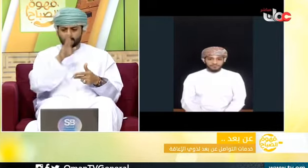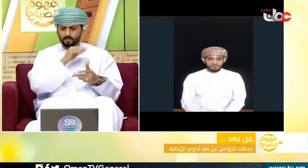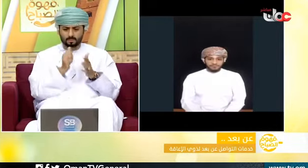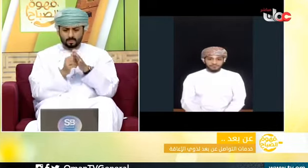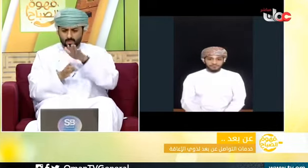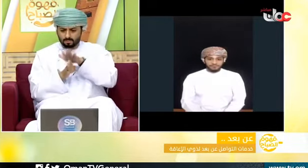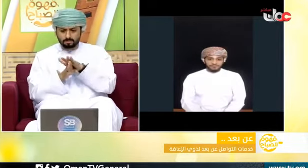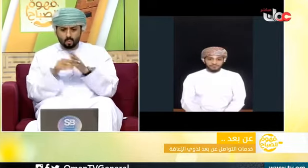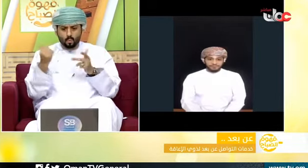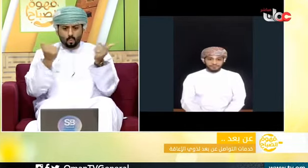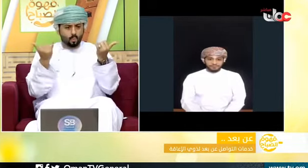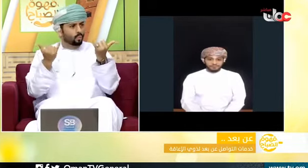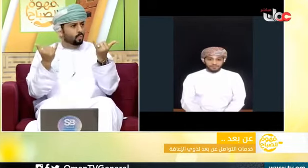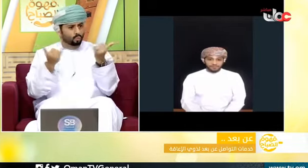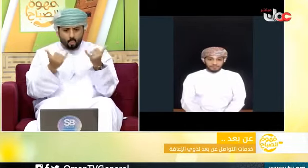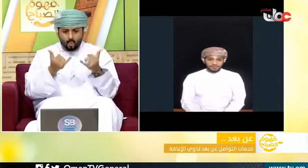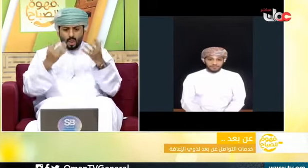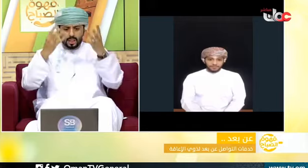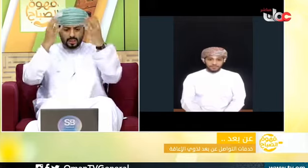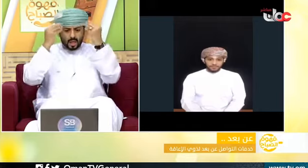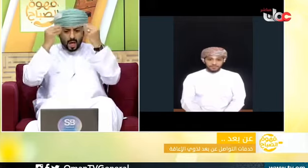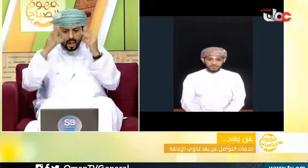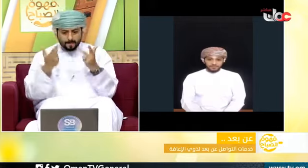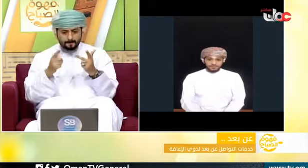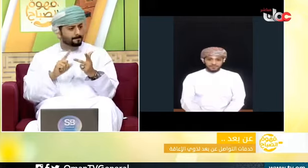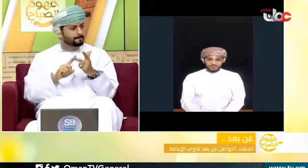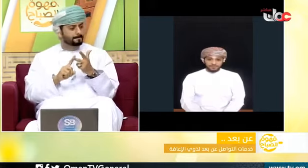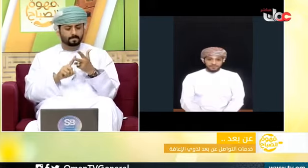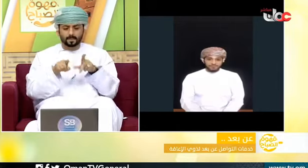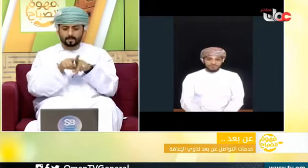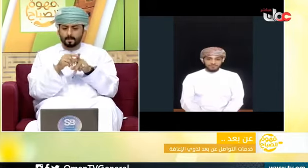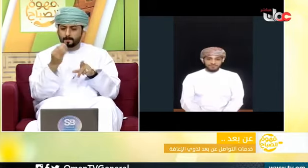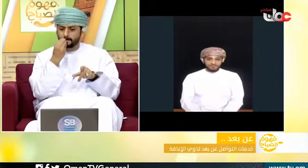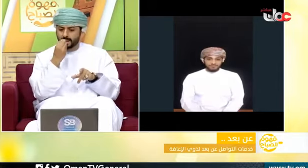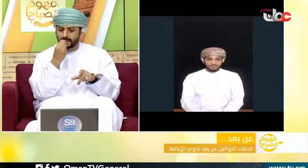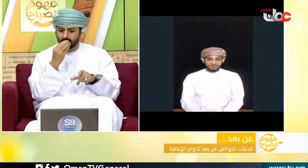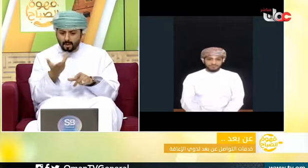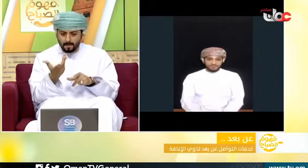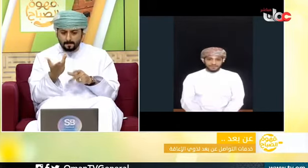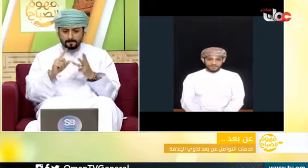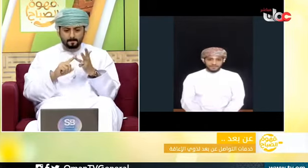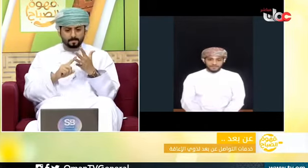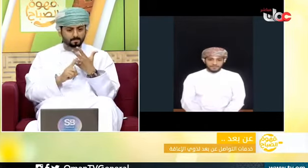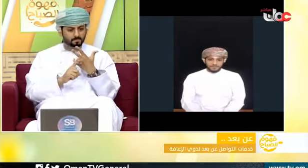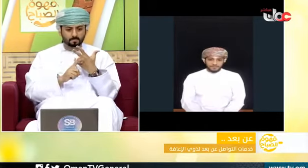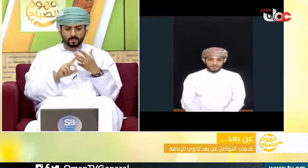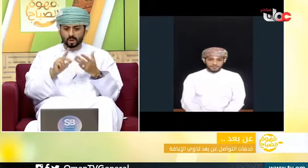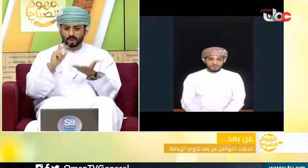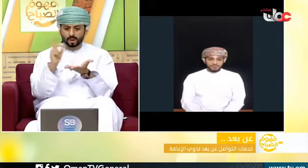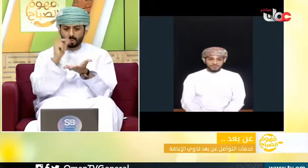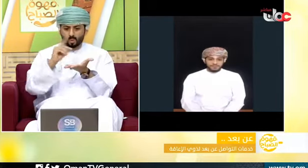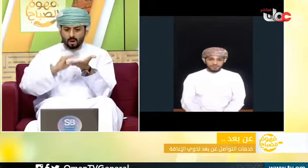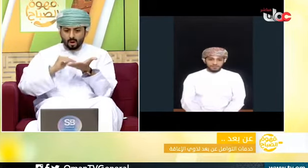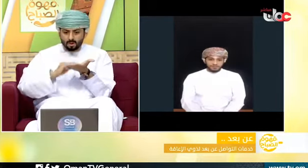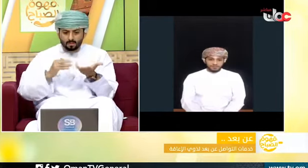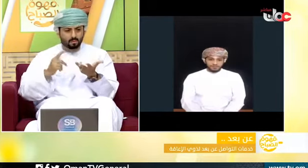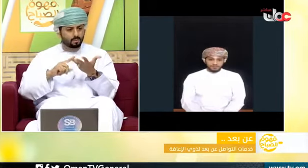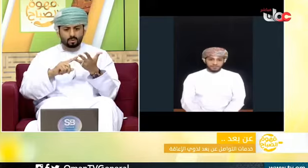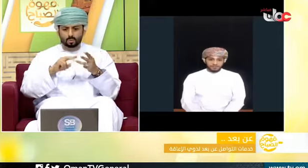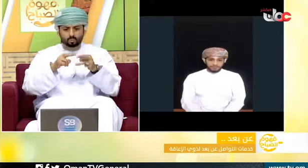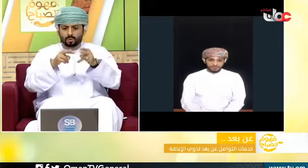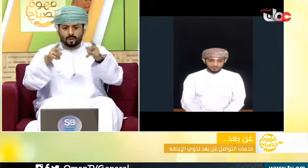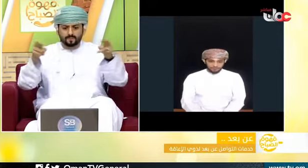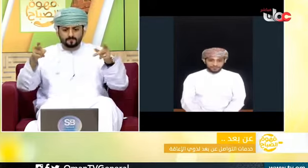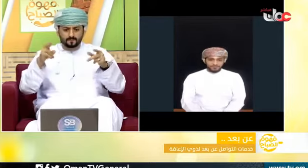والأسرة أيضا تتواصل معهم، وأيضا تتواصل مع مختلف الأمور، وجود المعلومات وأيضا احتياجات